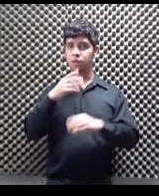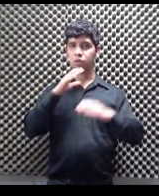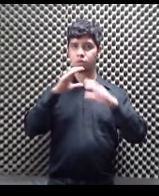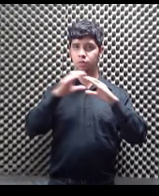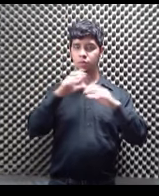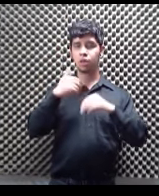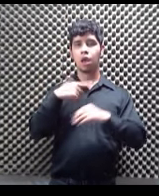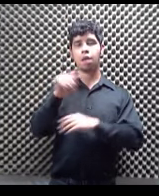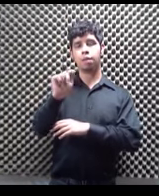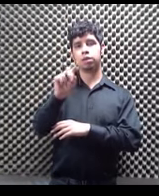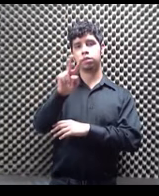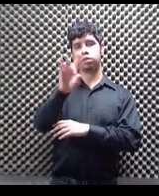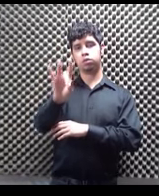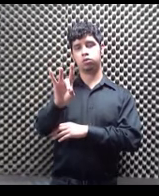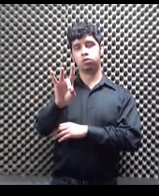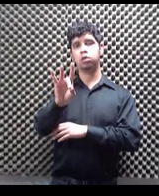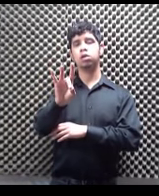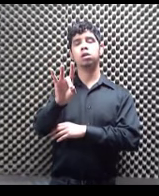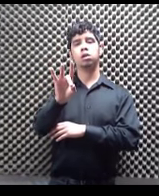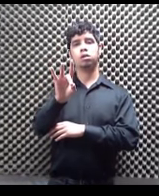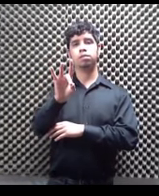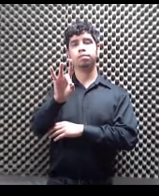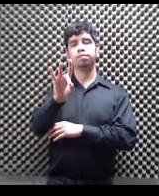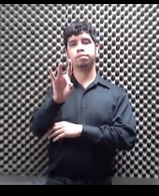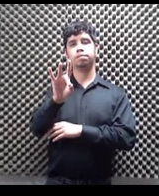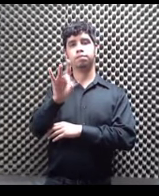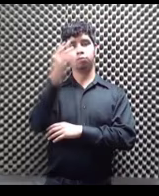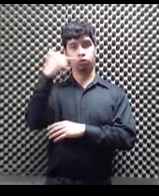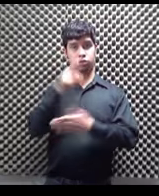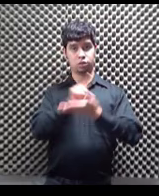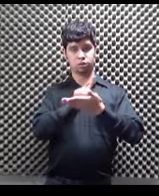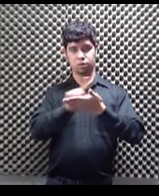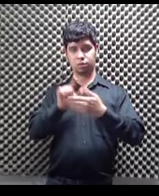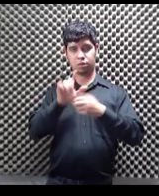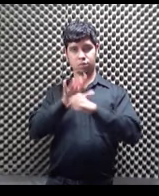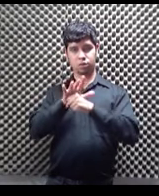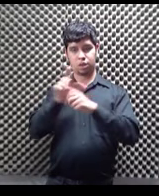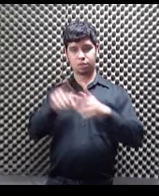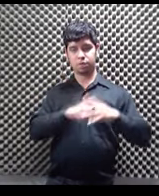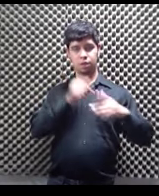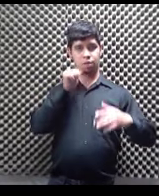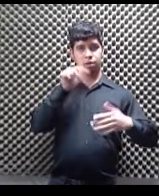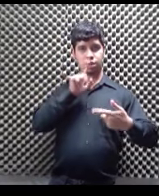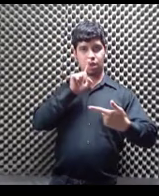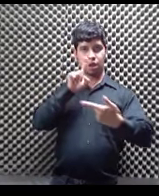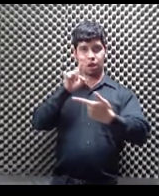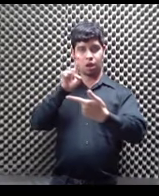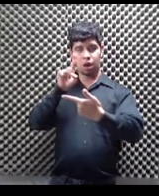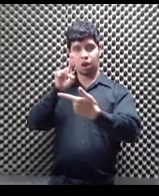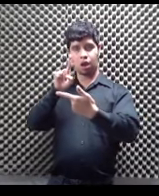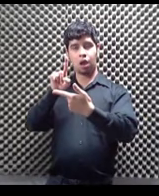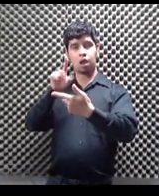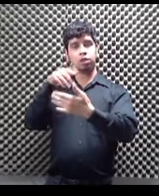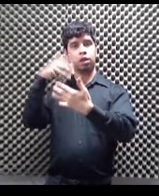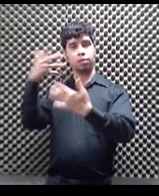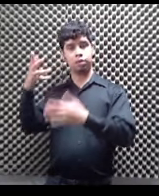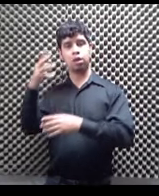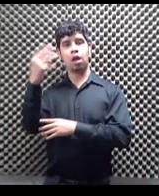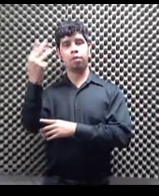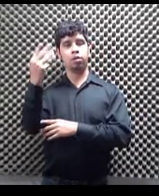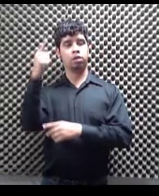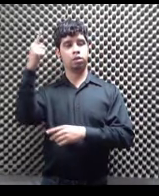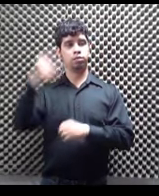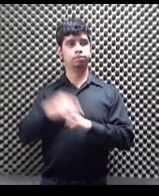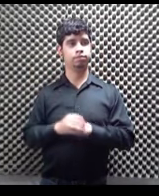es el martes 28 en el Museo de Arte. Porque esto es una semana completa, o sea, empieza mañana termina el 29. Otro miércoles.